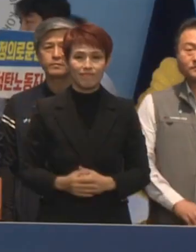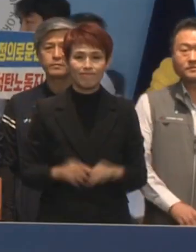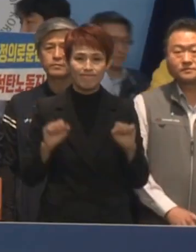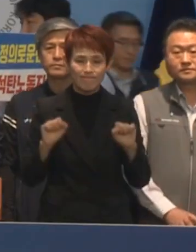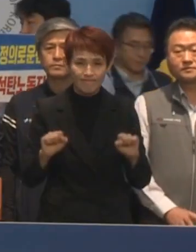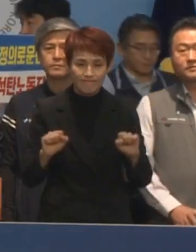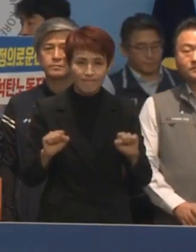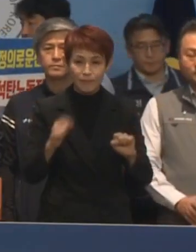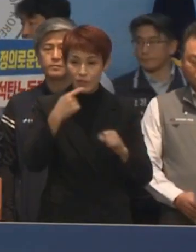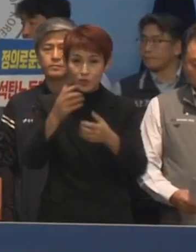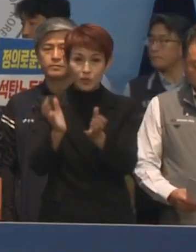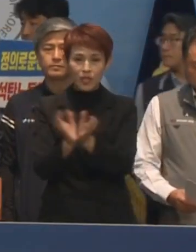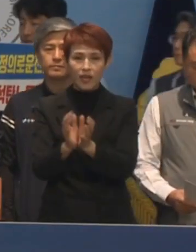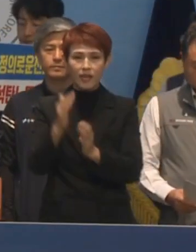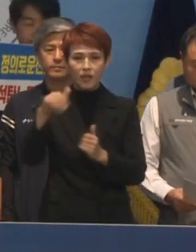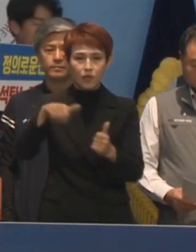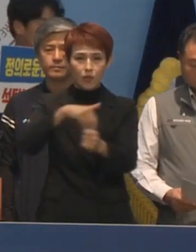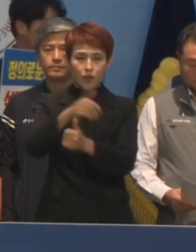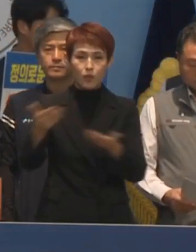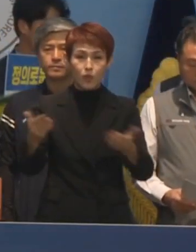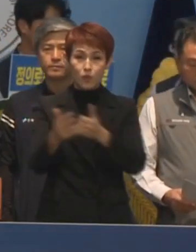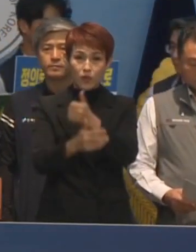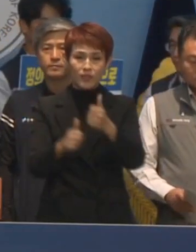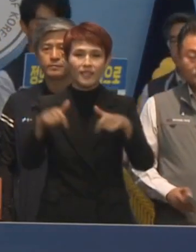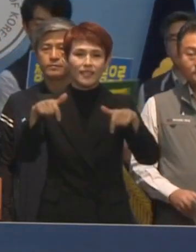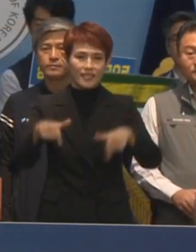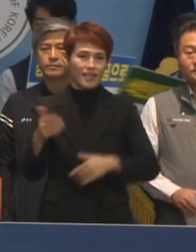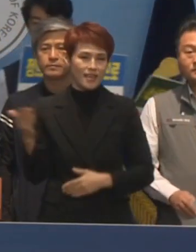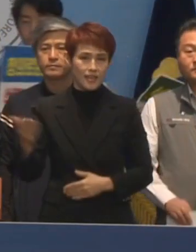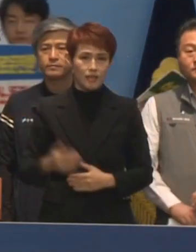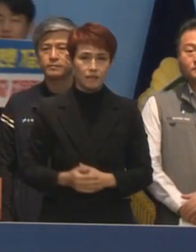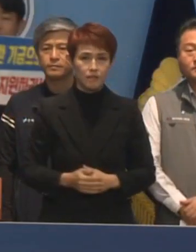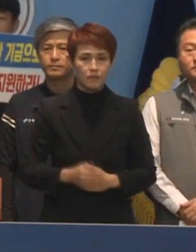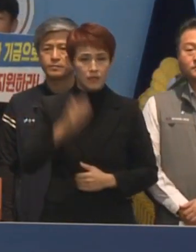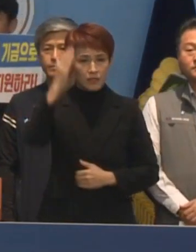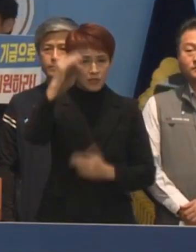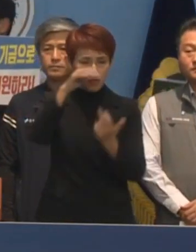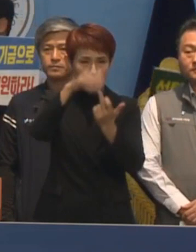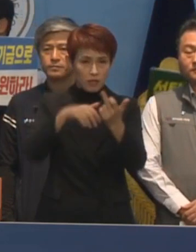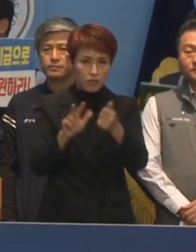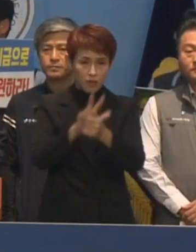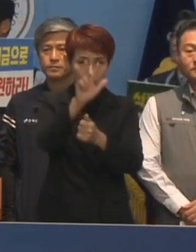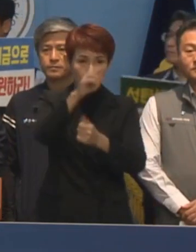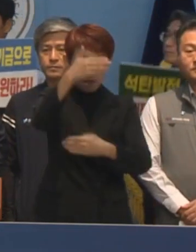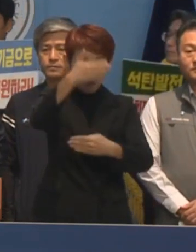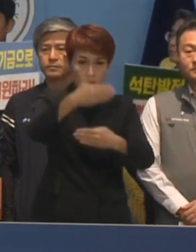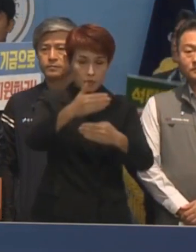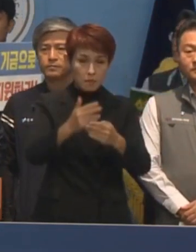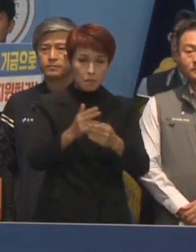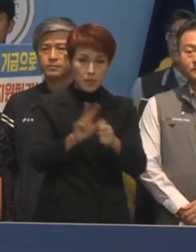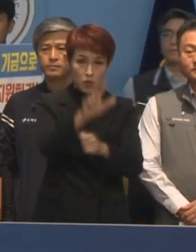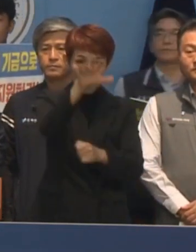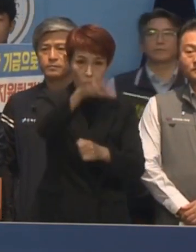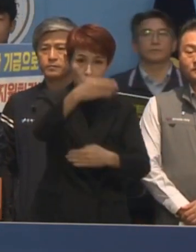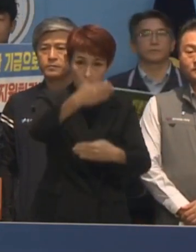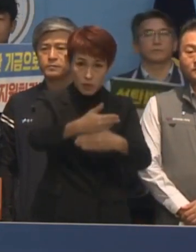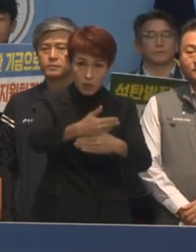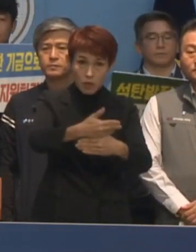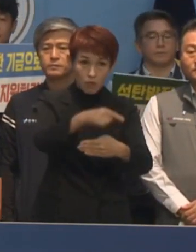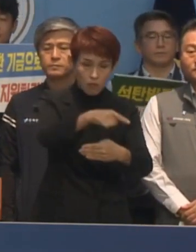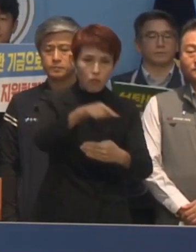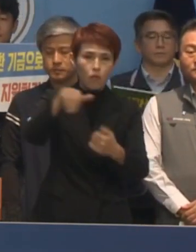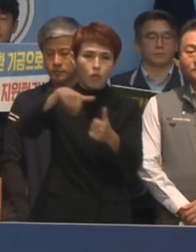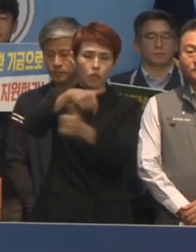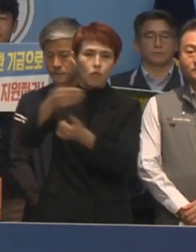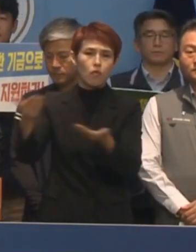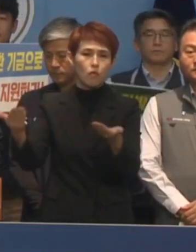국회 더불어민주당 한노위 간사 김주영입니다. 석탄화력발전소 폐쇄 문제는 국회 환경노동위원회와